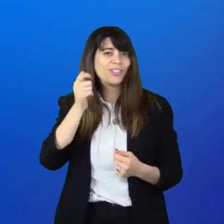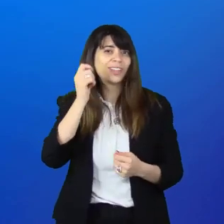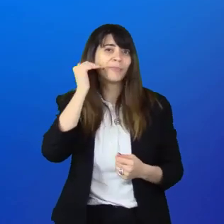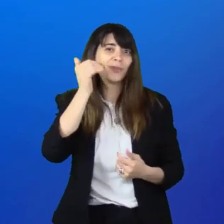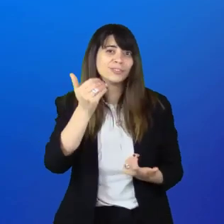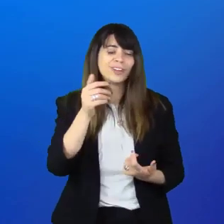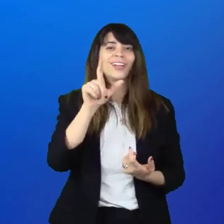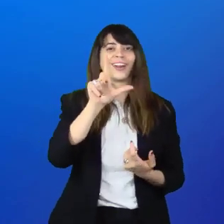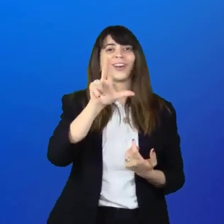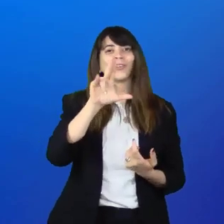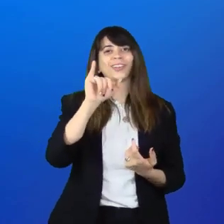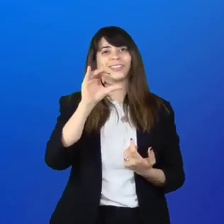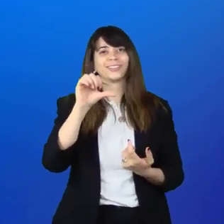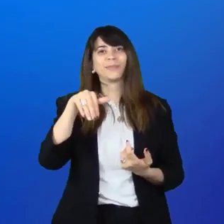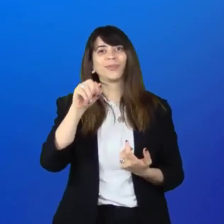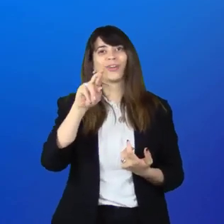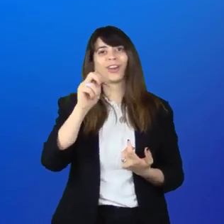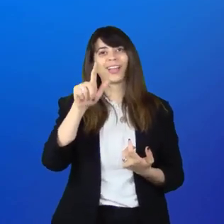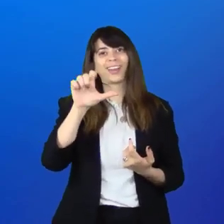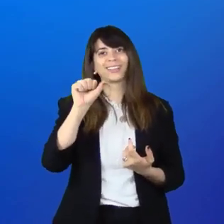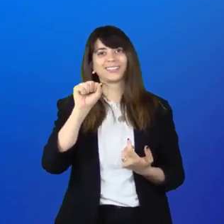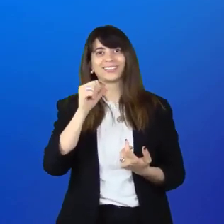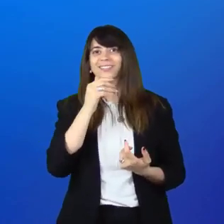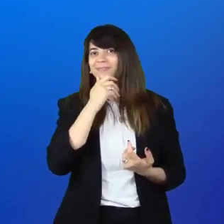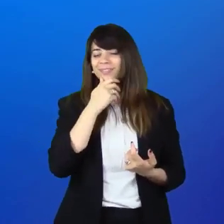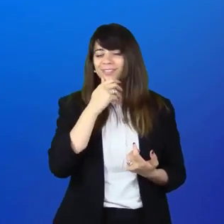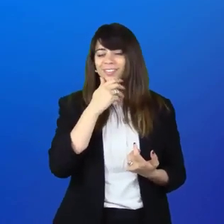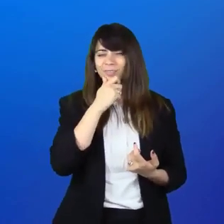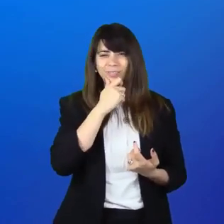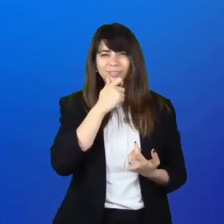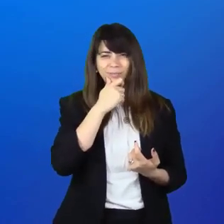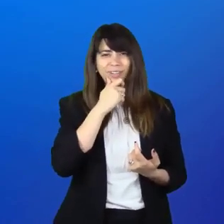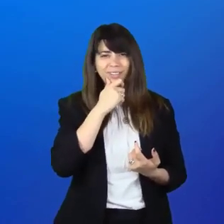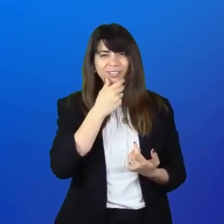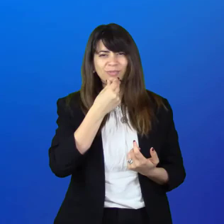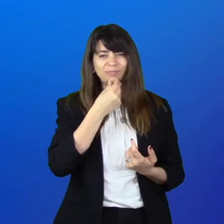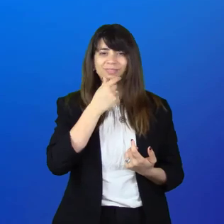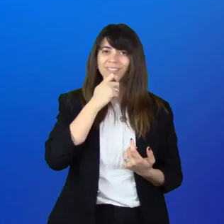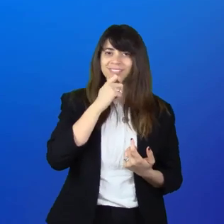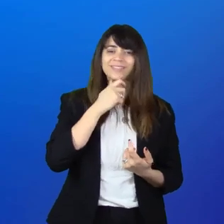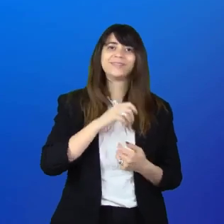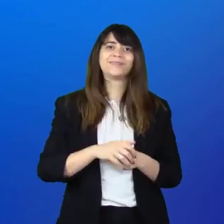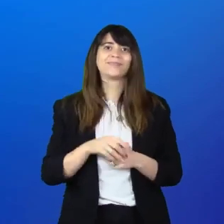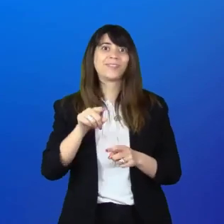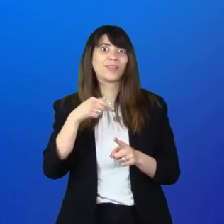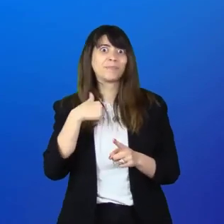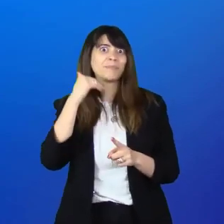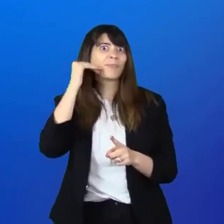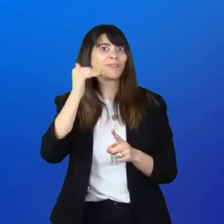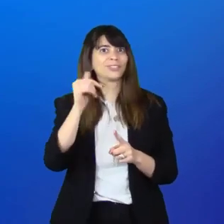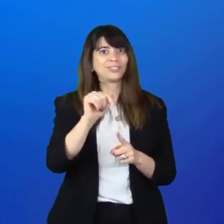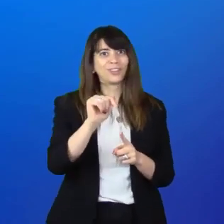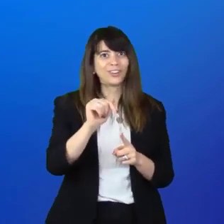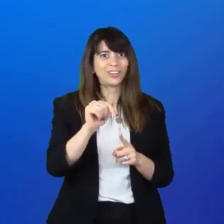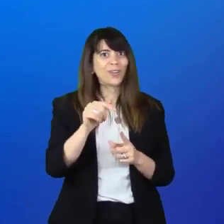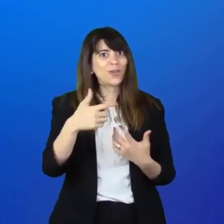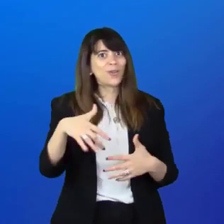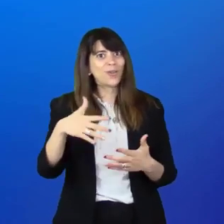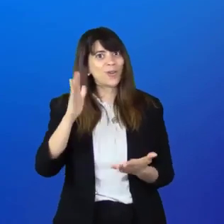No me olvido más del profesor Luis Morales, esta era su seña, creo, sí, que fue mi profesor de